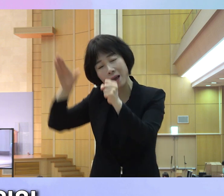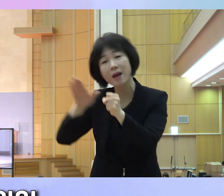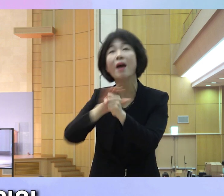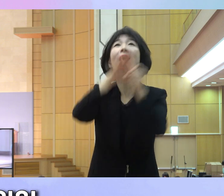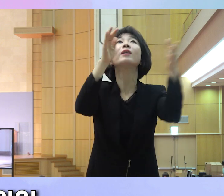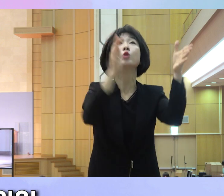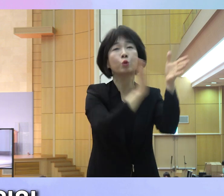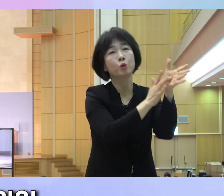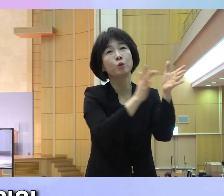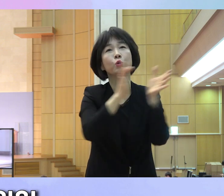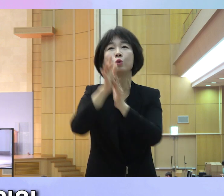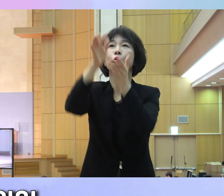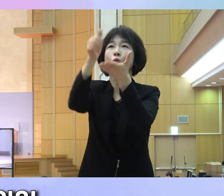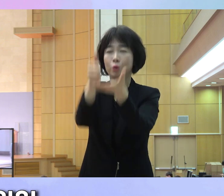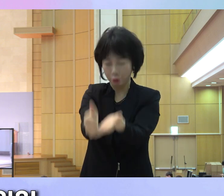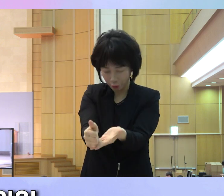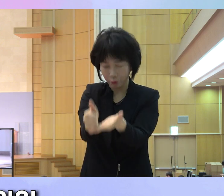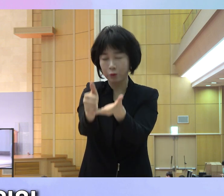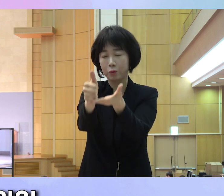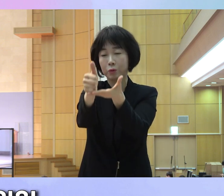사랑. 예수.